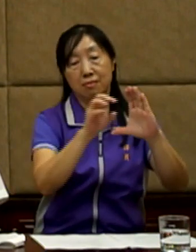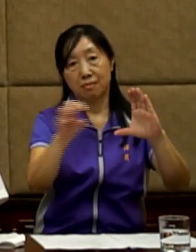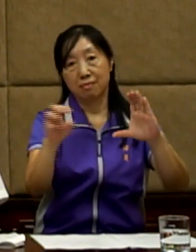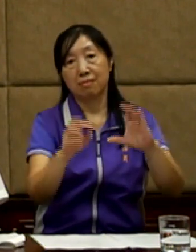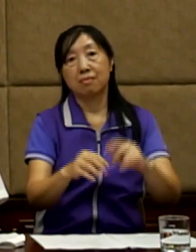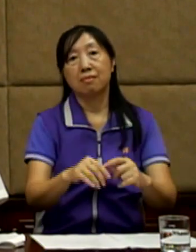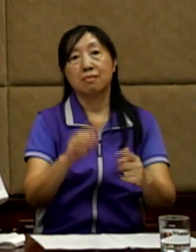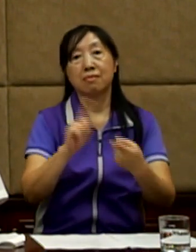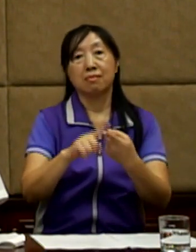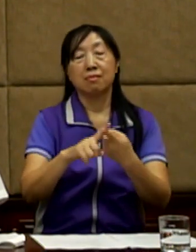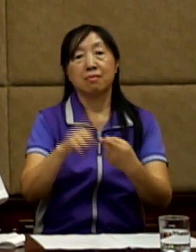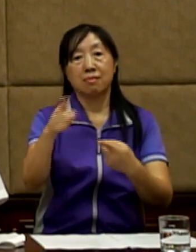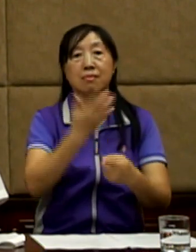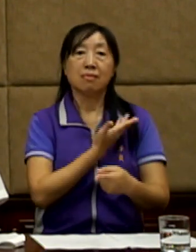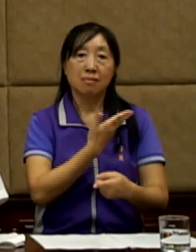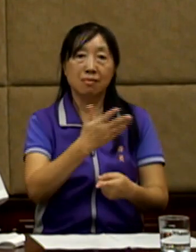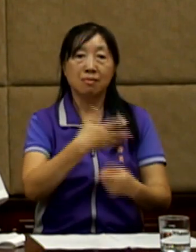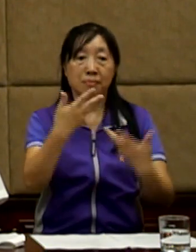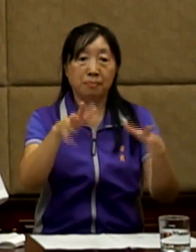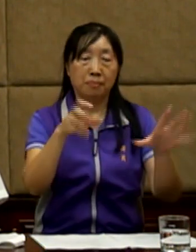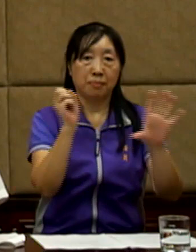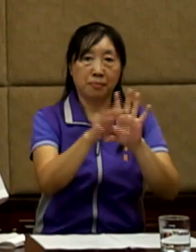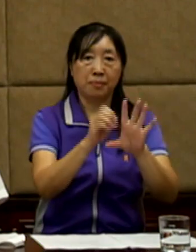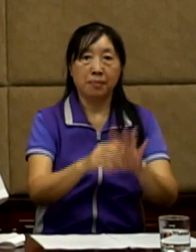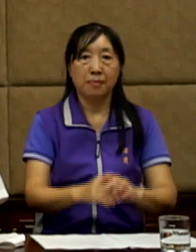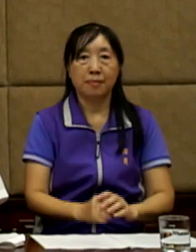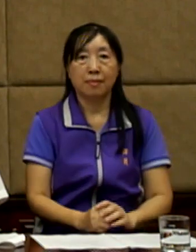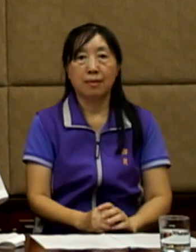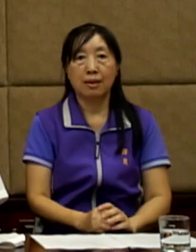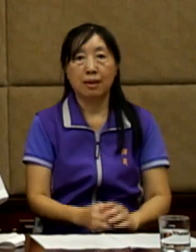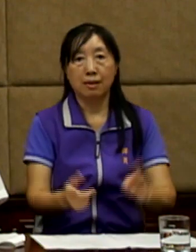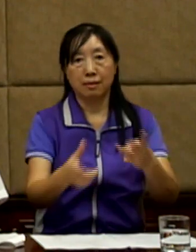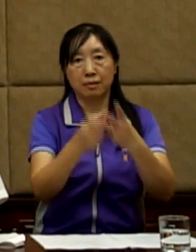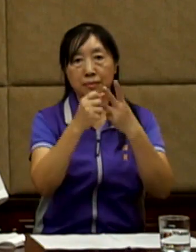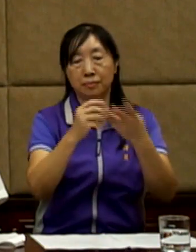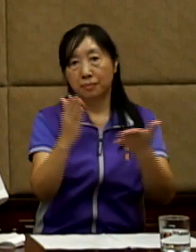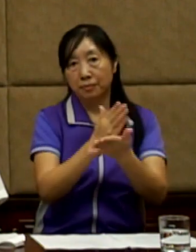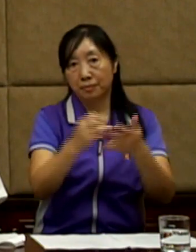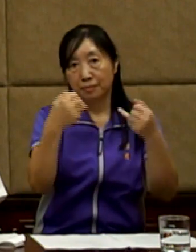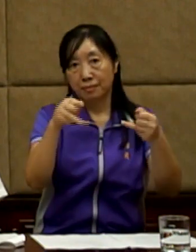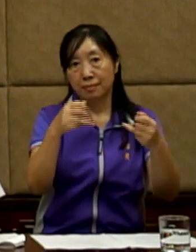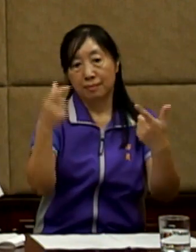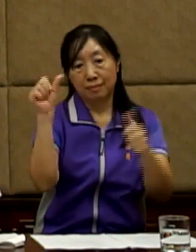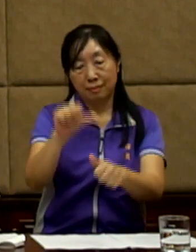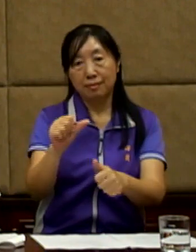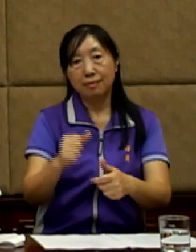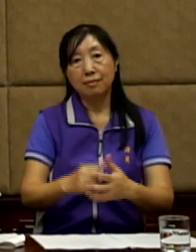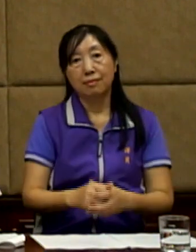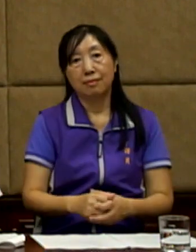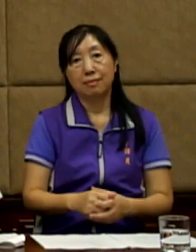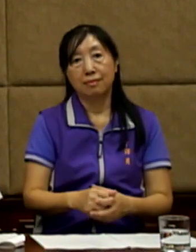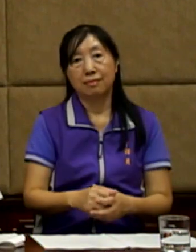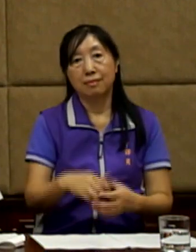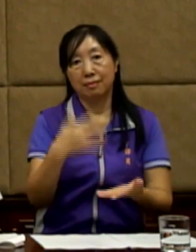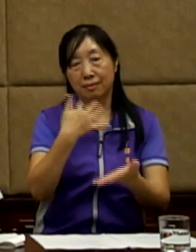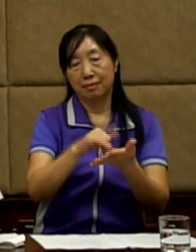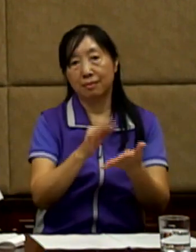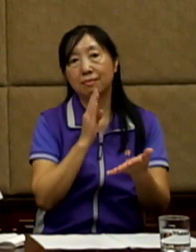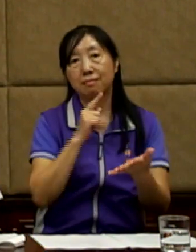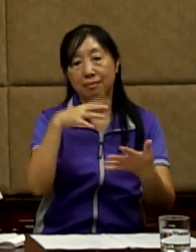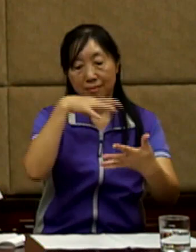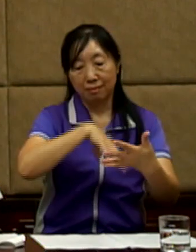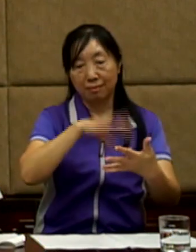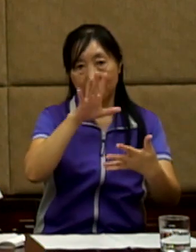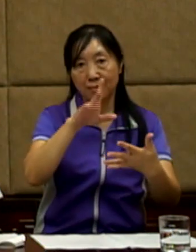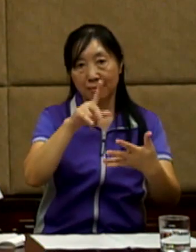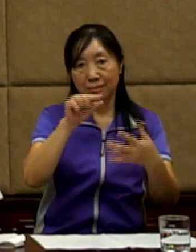够有增加露出的机会。那第三个也，我们有把评鉴跟裁处的部分也当作下架参考中间的其中一